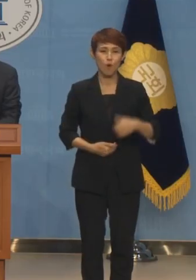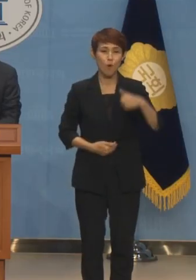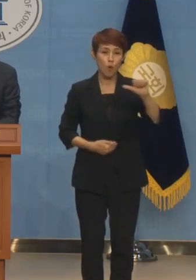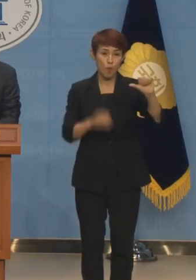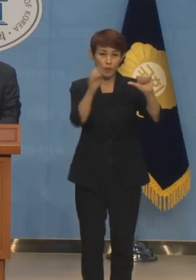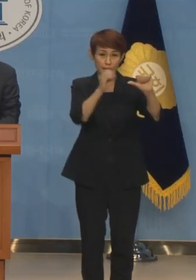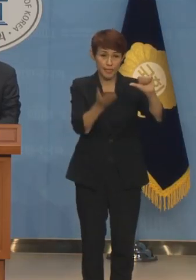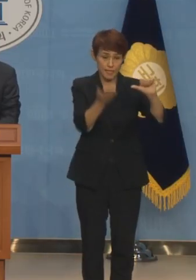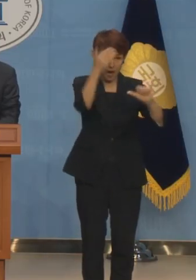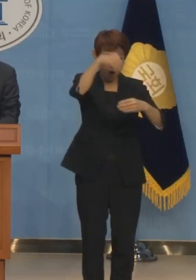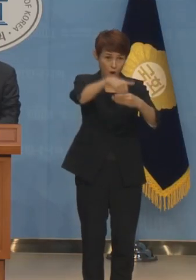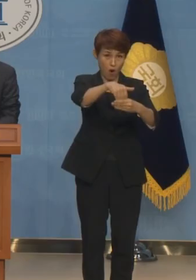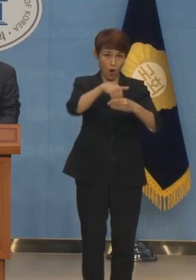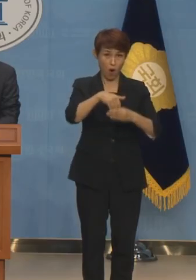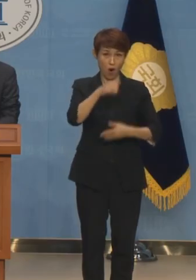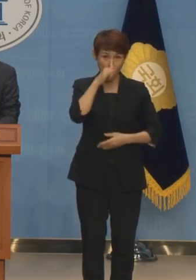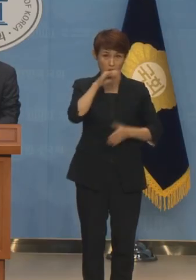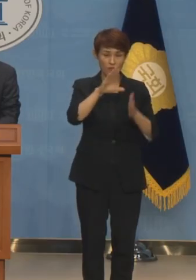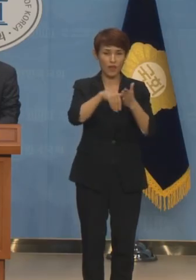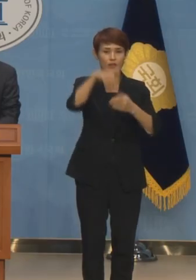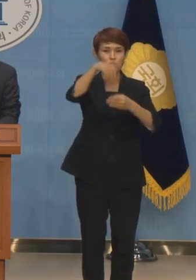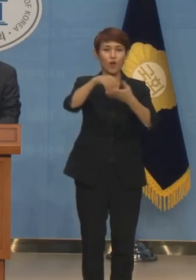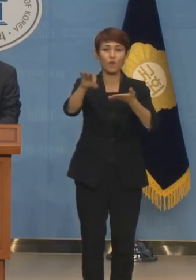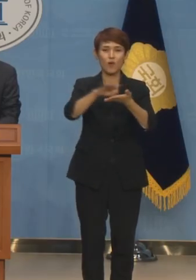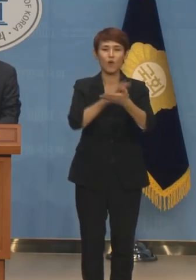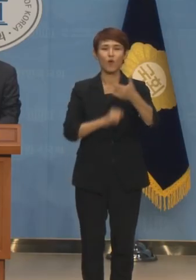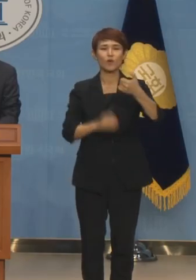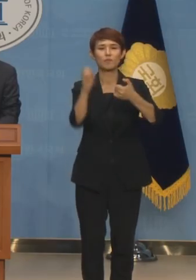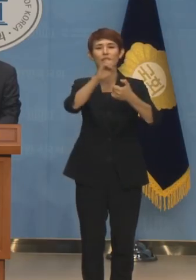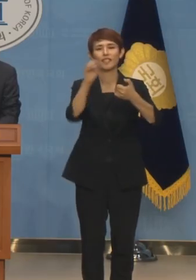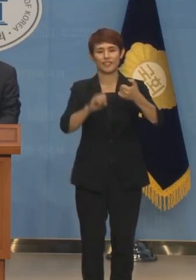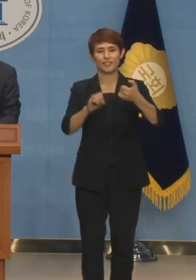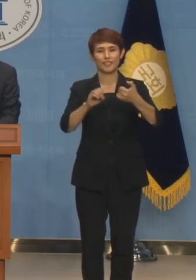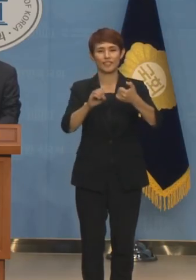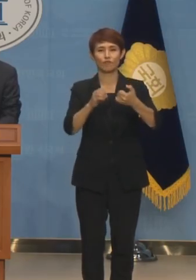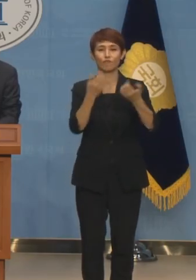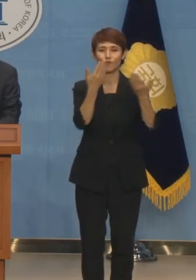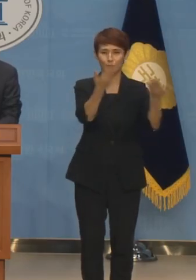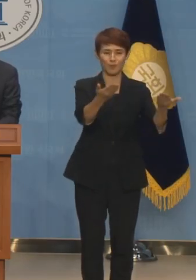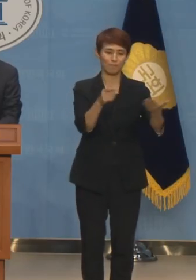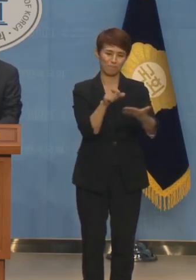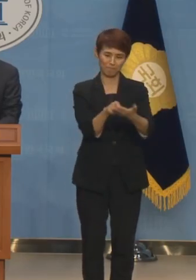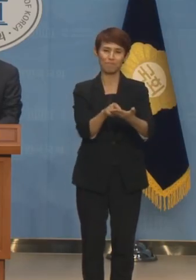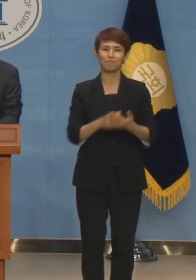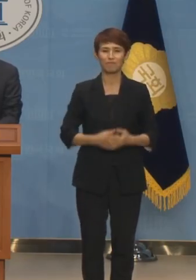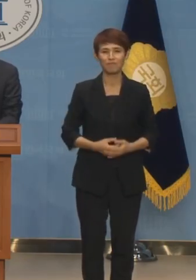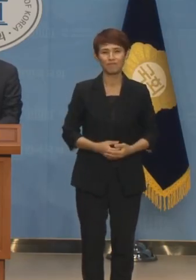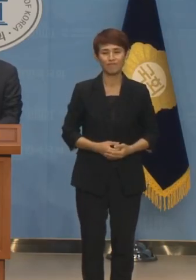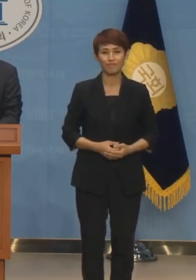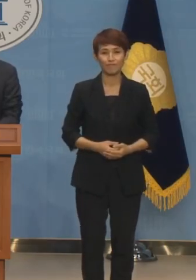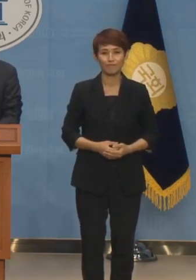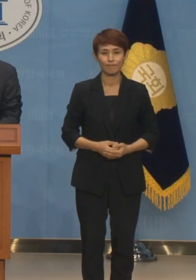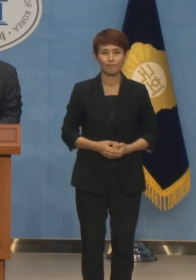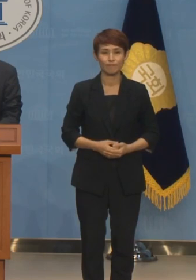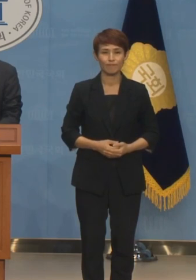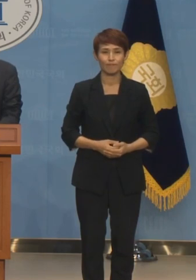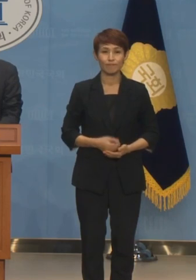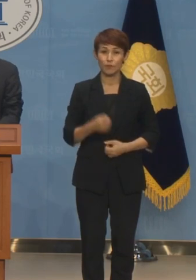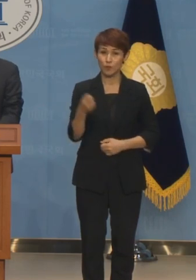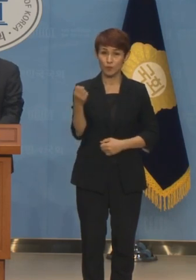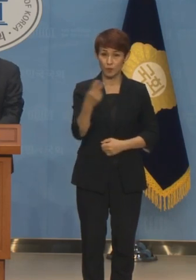이상 득표 시 선거 비용의 50%를 보전하는 안을 신설했습니다. 이와